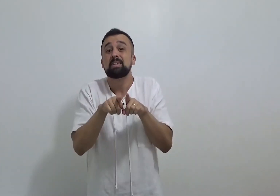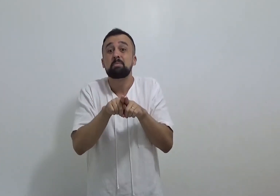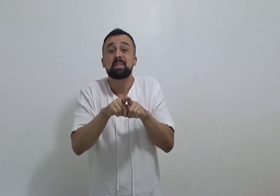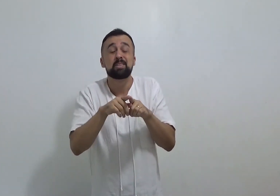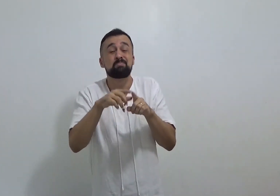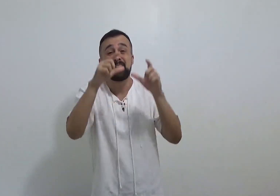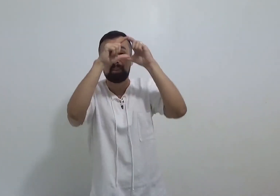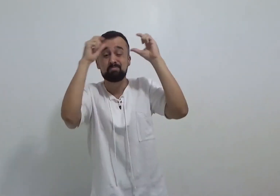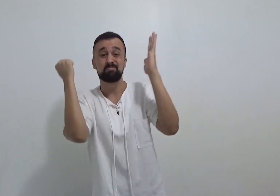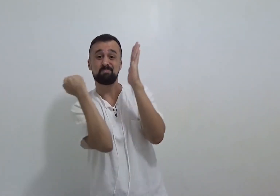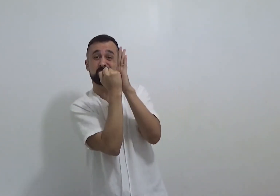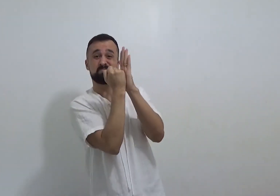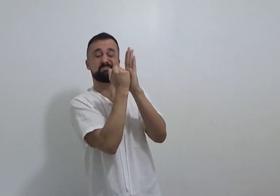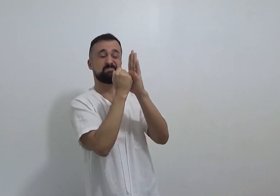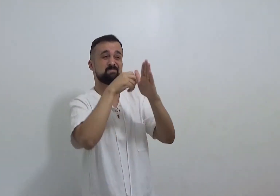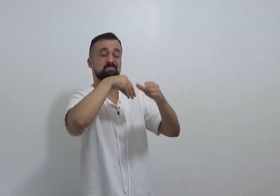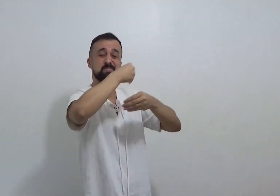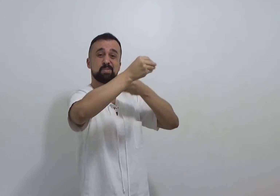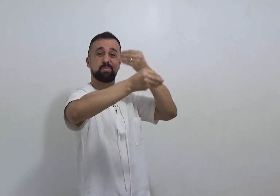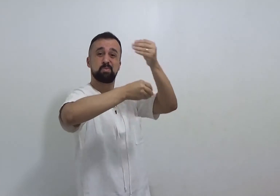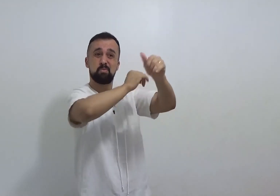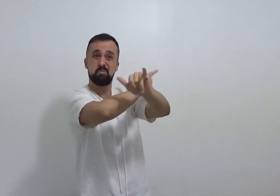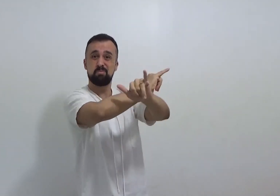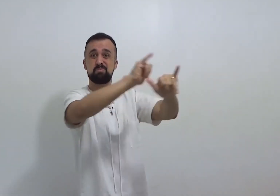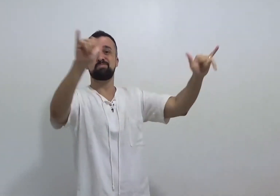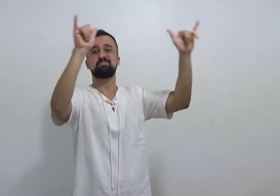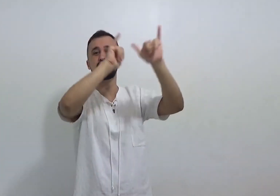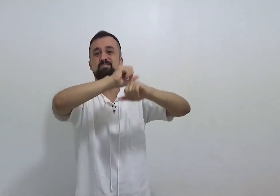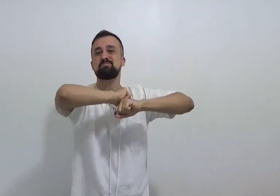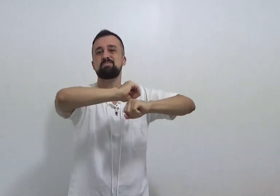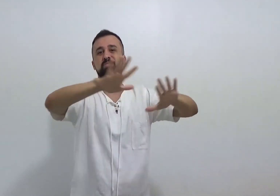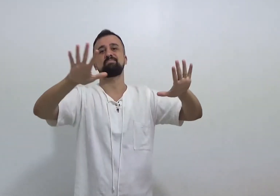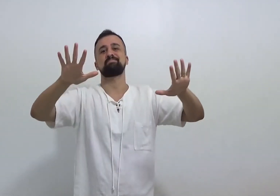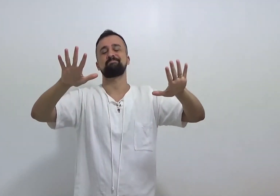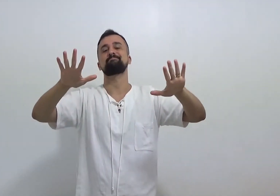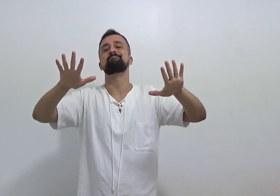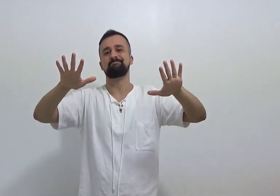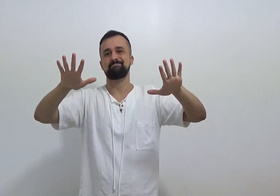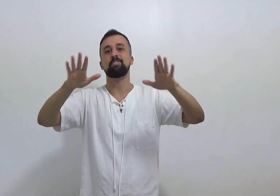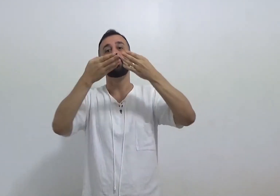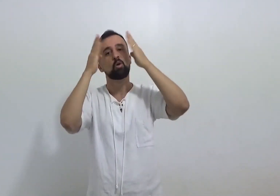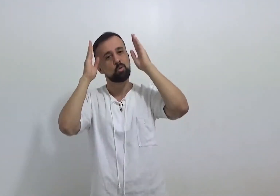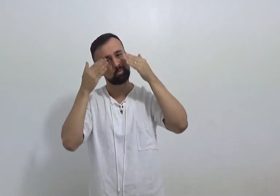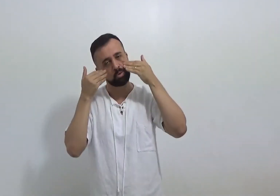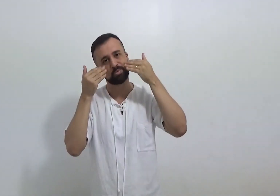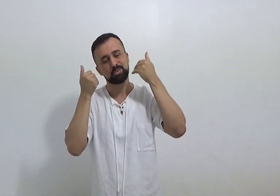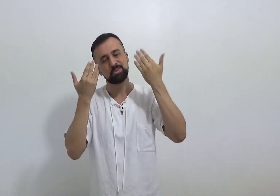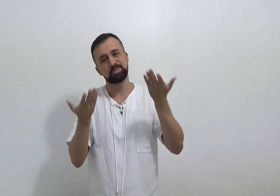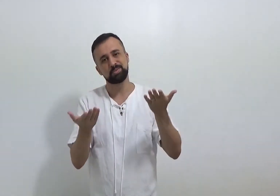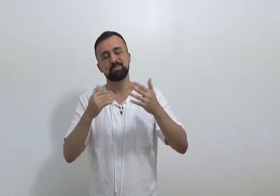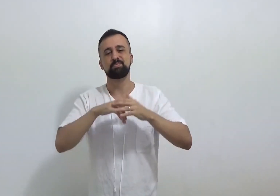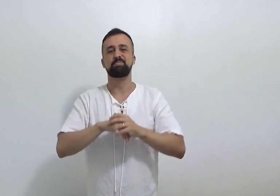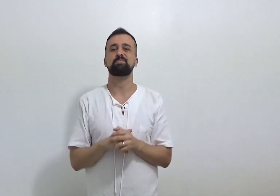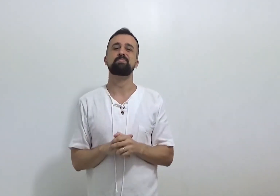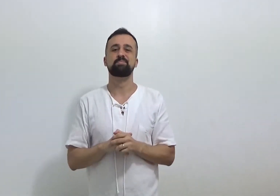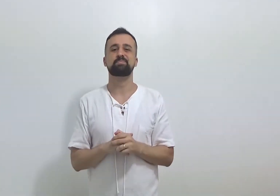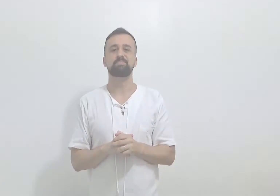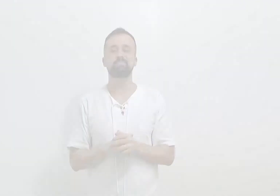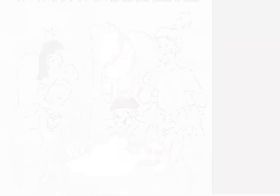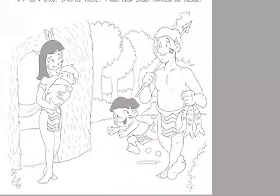também, e que reforçam o estereótipo sobre os indígenas.